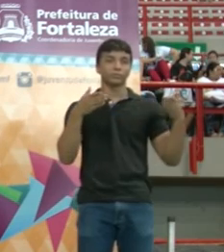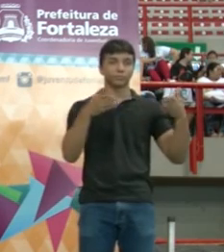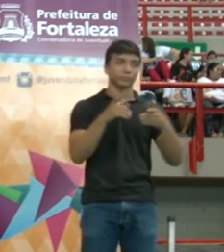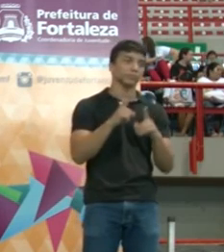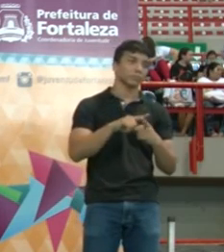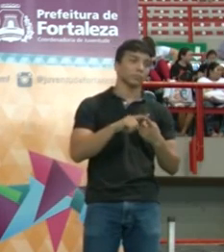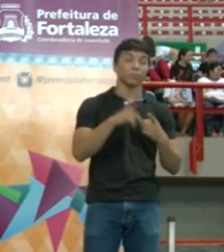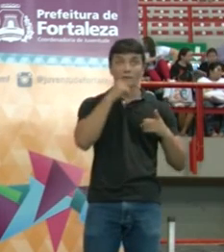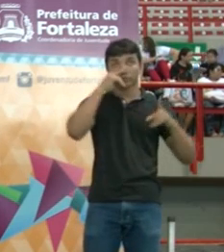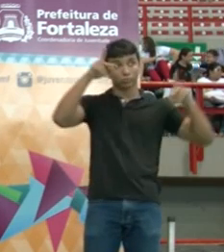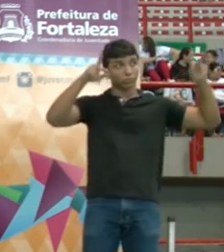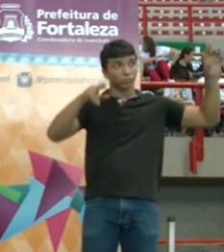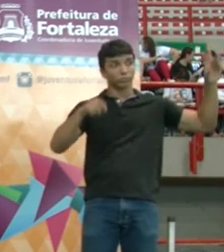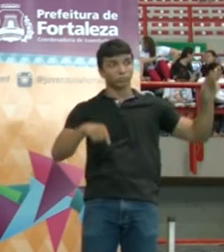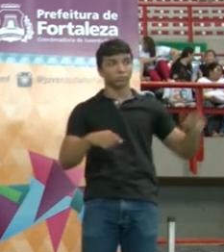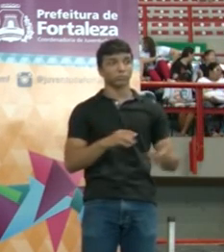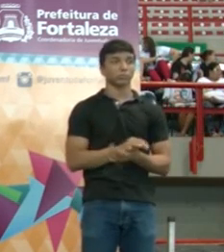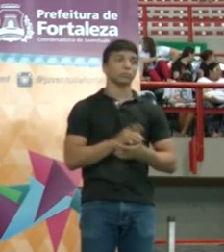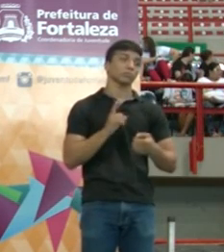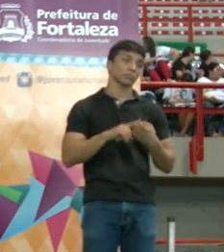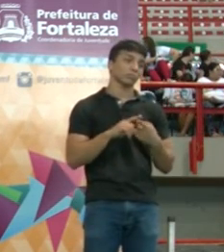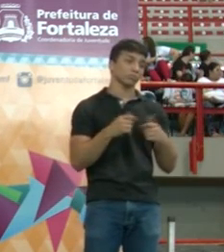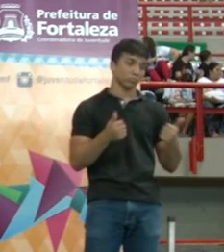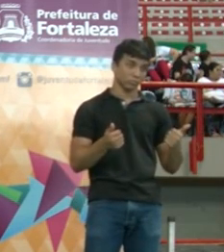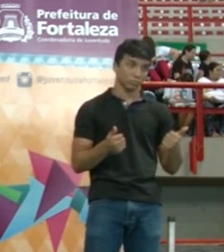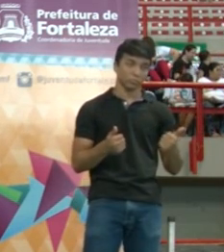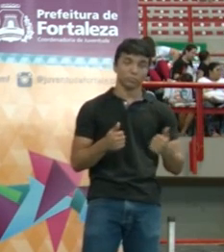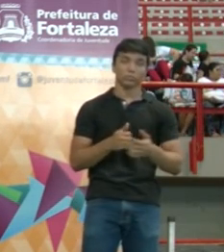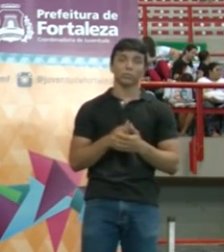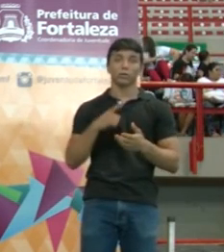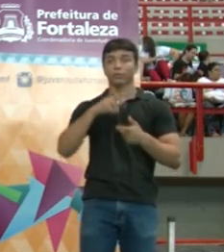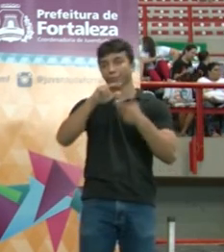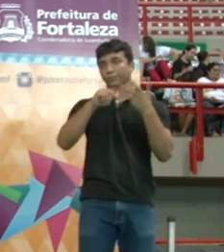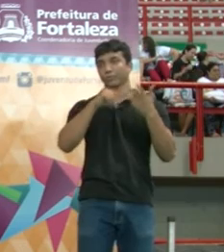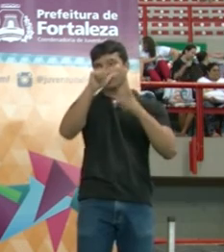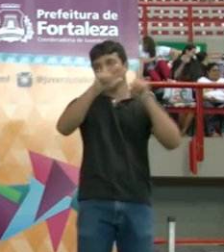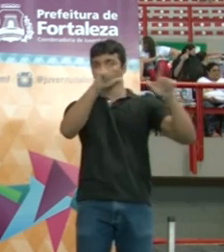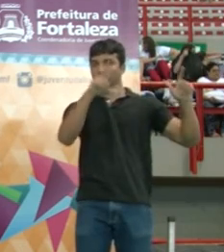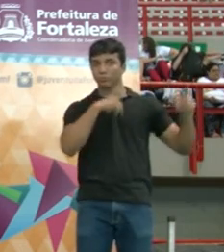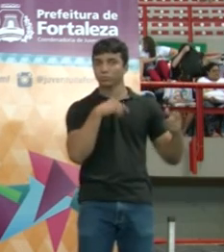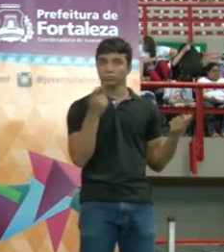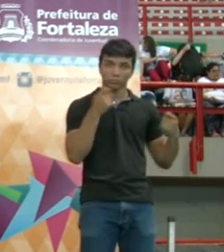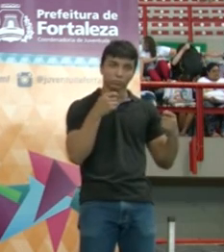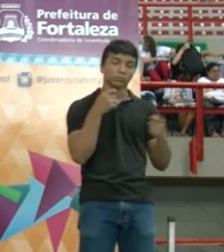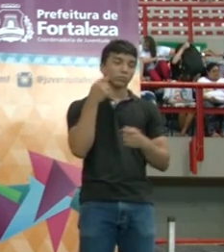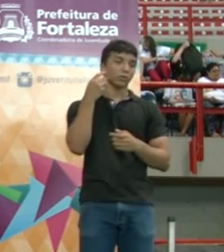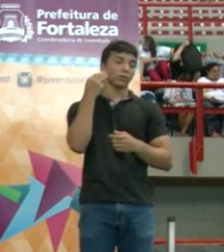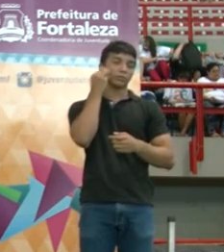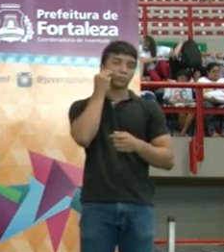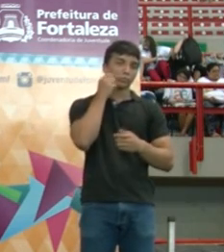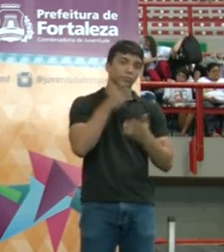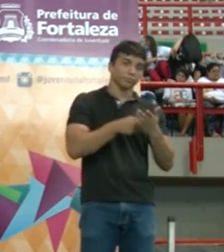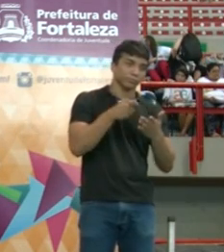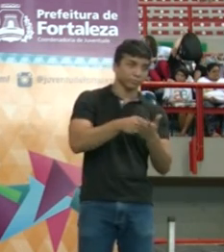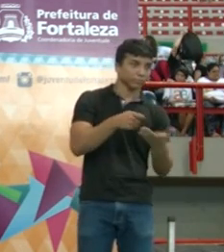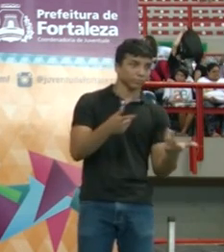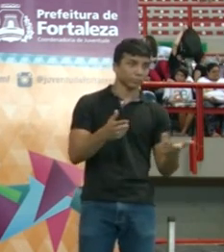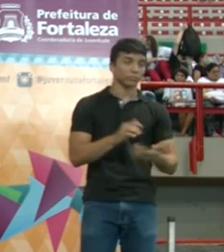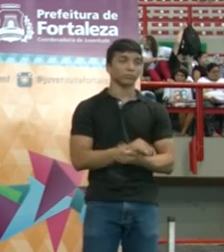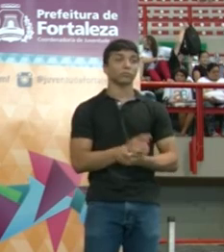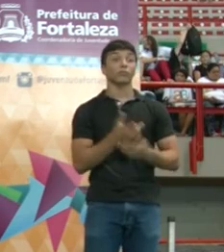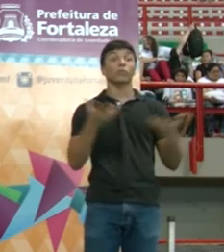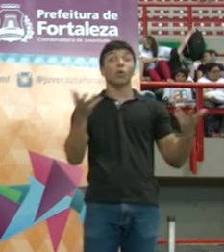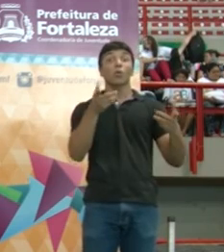Como a Academia Enem. Então, entre outras coisas, né? A gente está na luta. Agora, isso que está acontecendo aqui